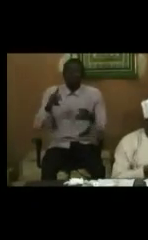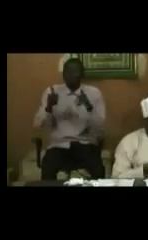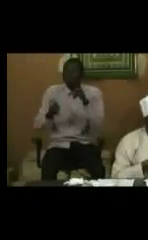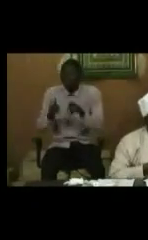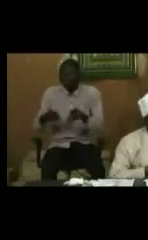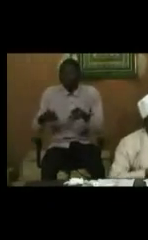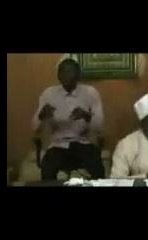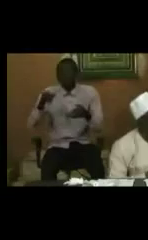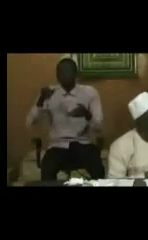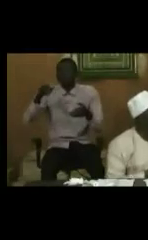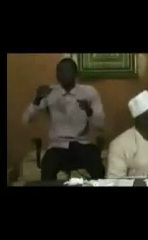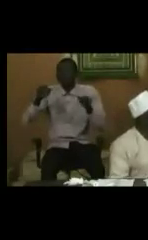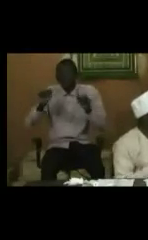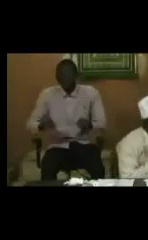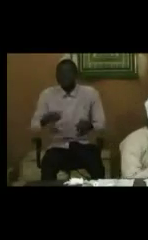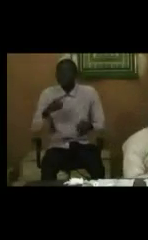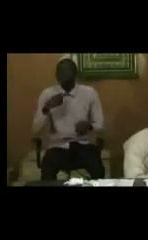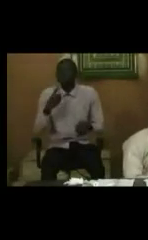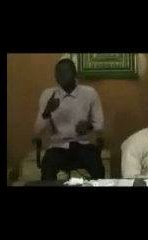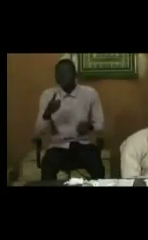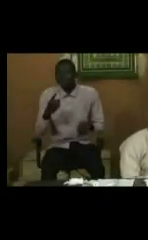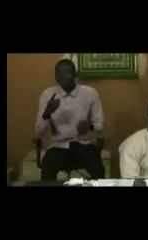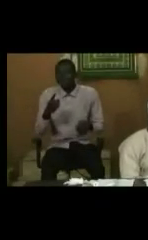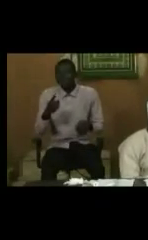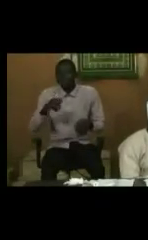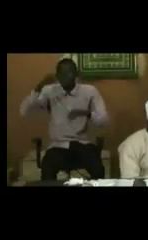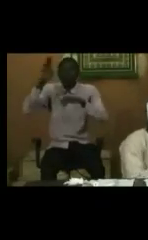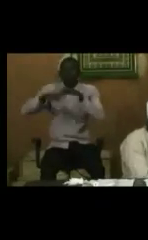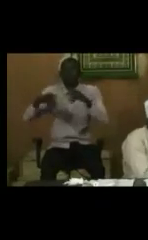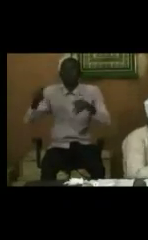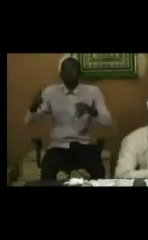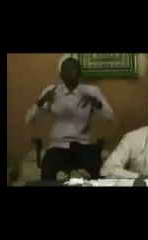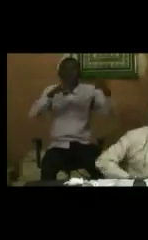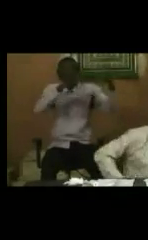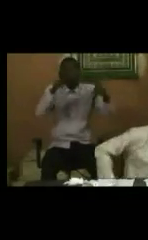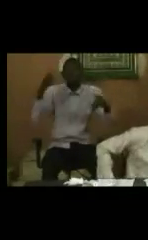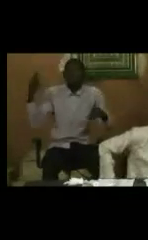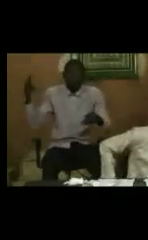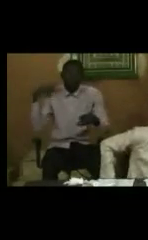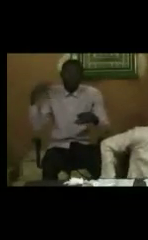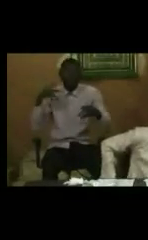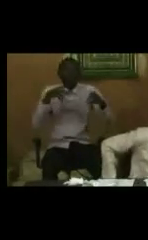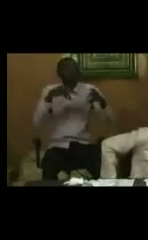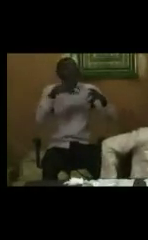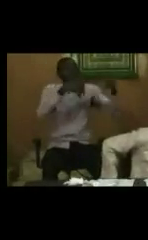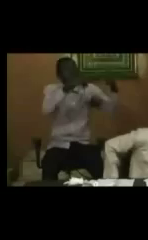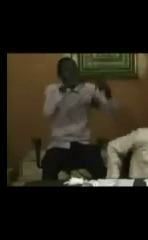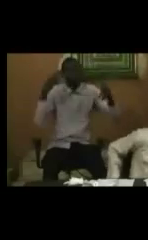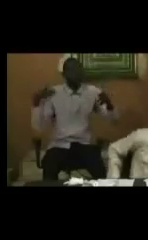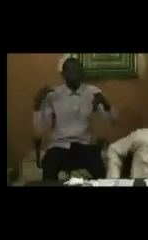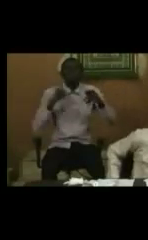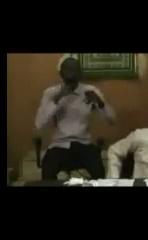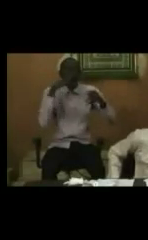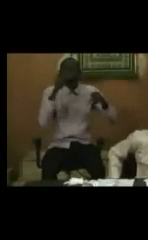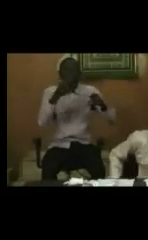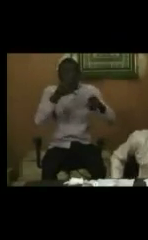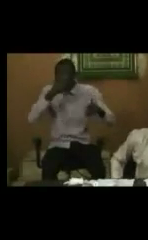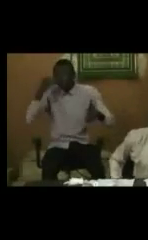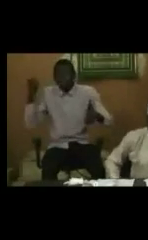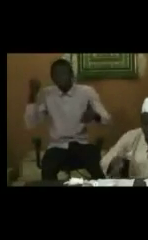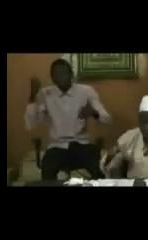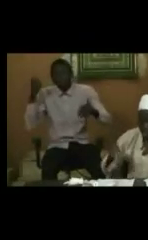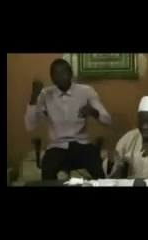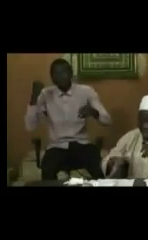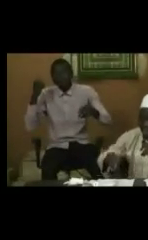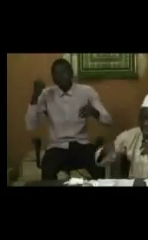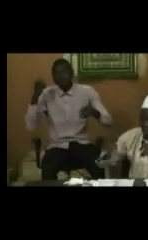re ke se bi ko lo se nkan lewo ko se leto imo so yan di kefiri ni kọlọ